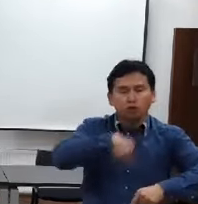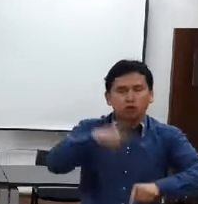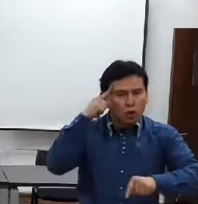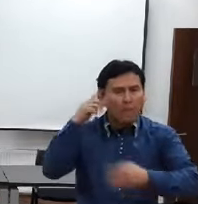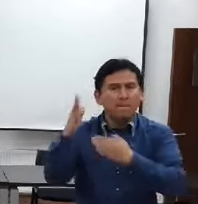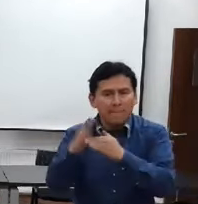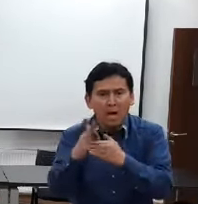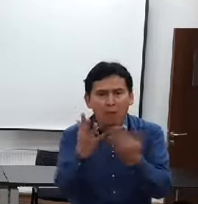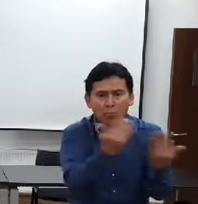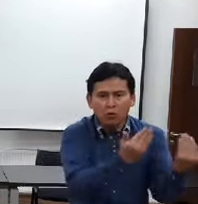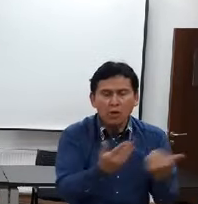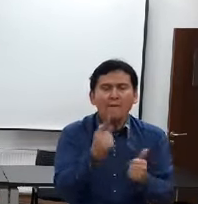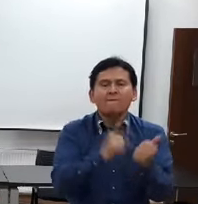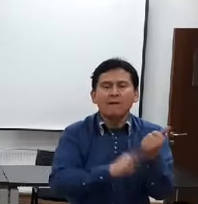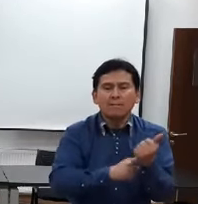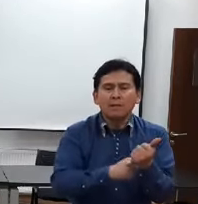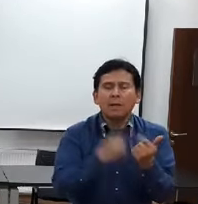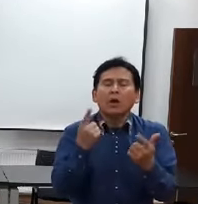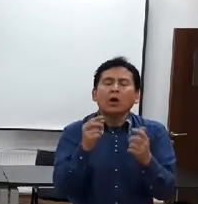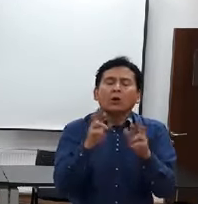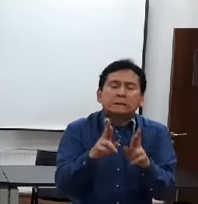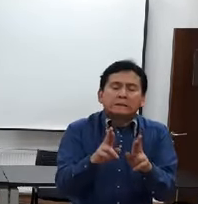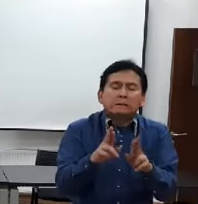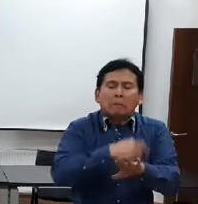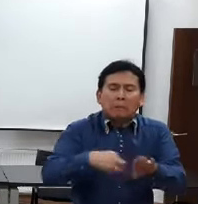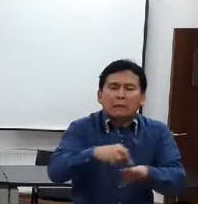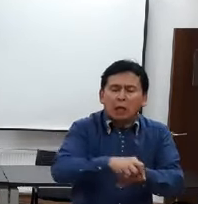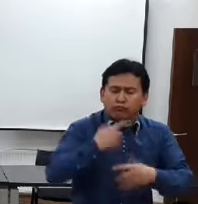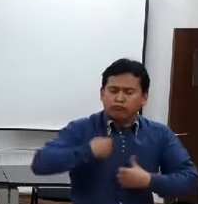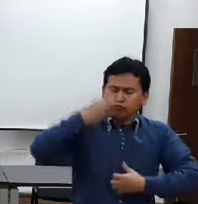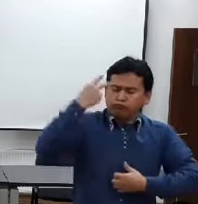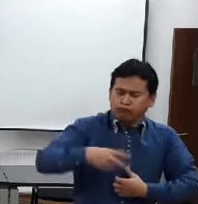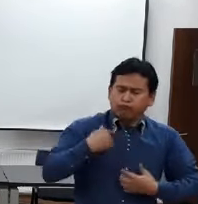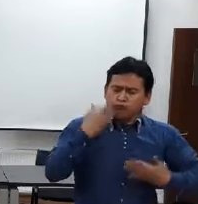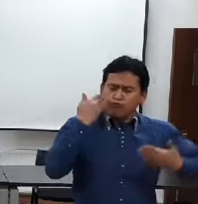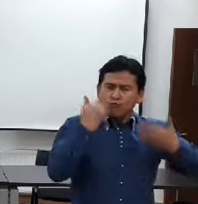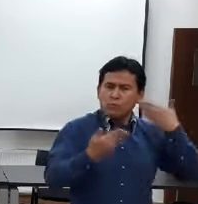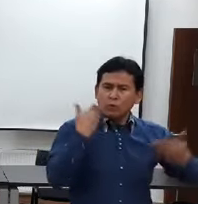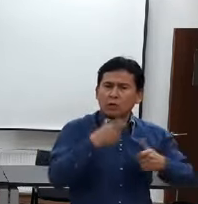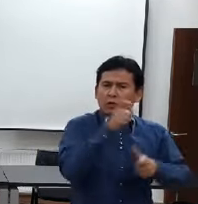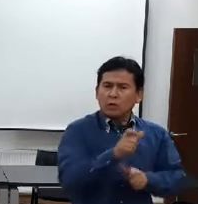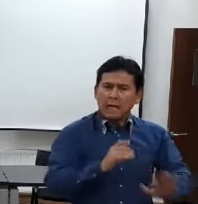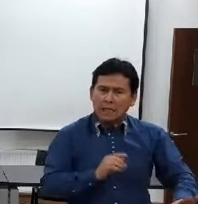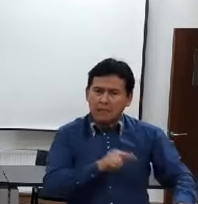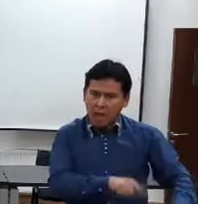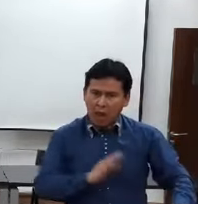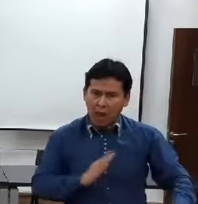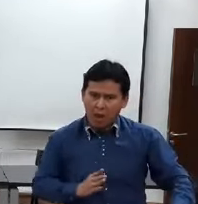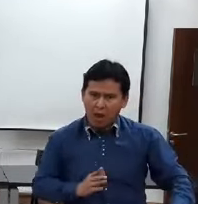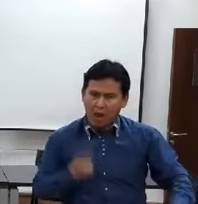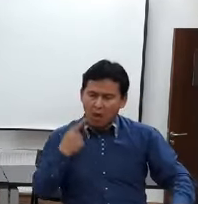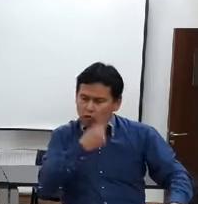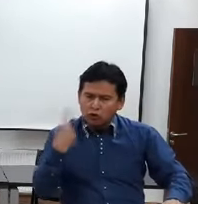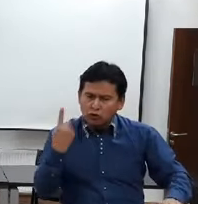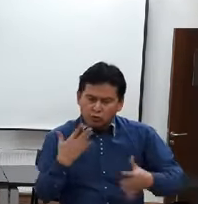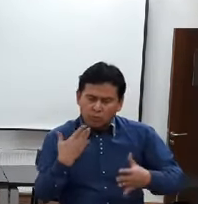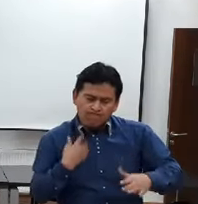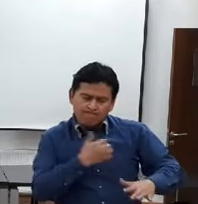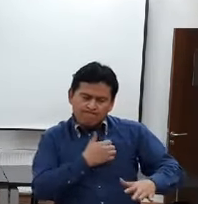familias se encuentren con patagones que están absolutamente solidarizando con ella, con patagones que estamos